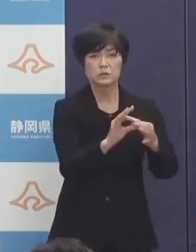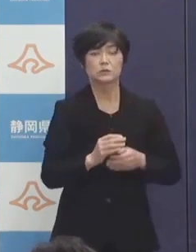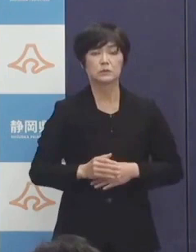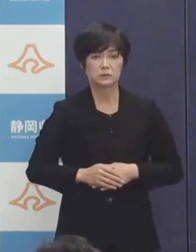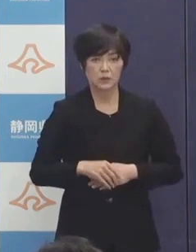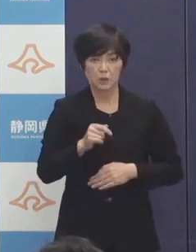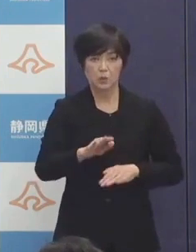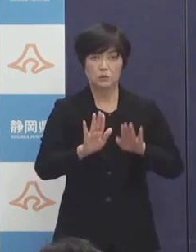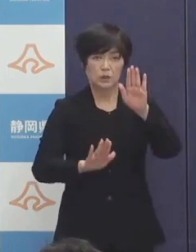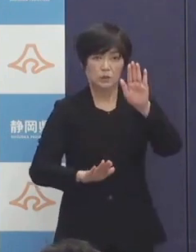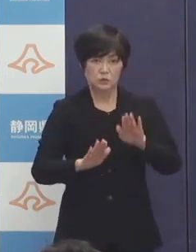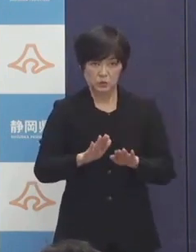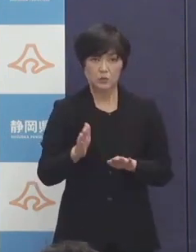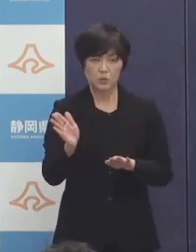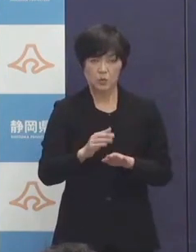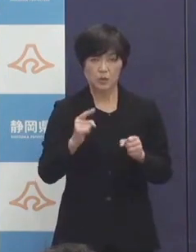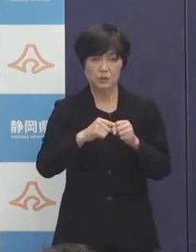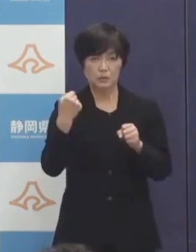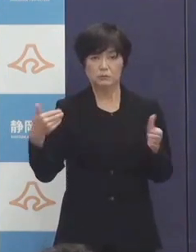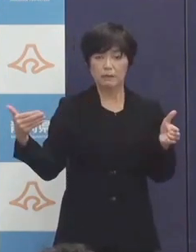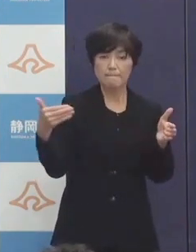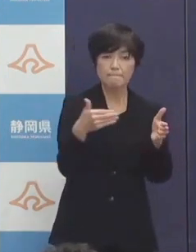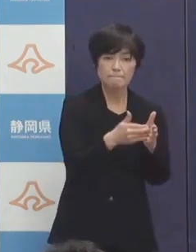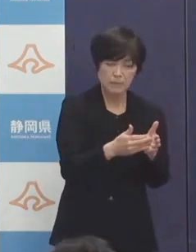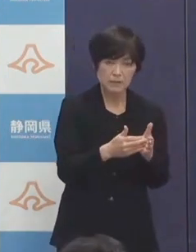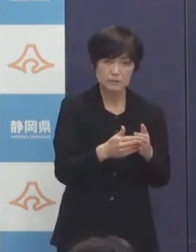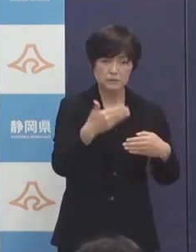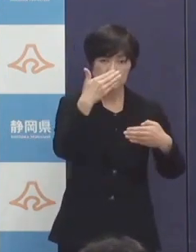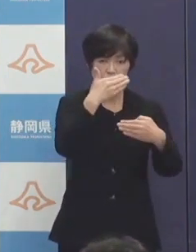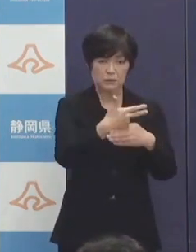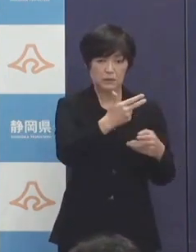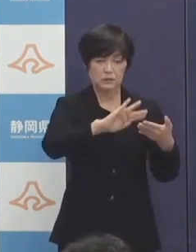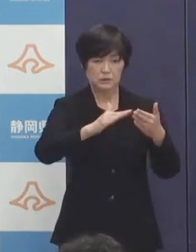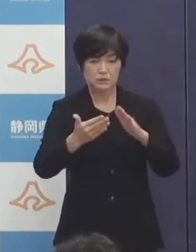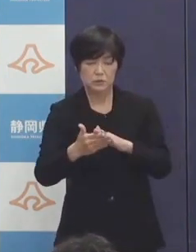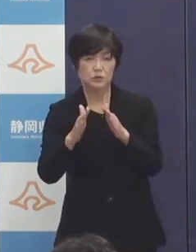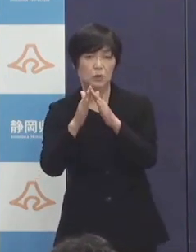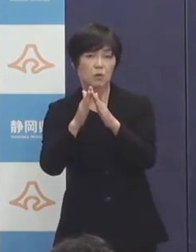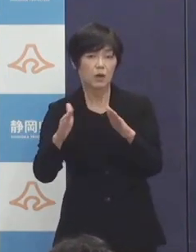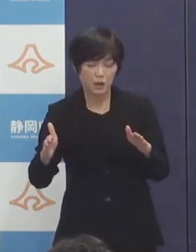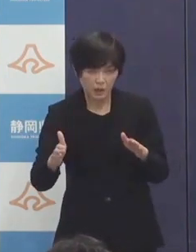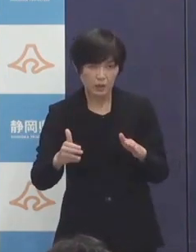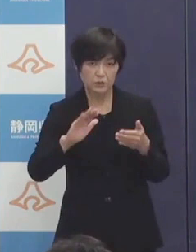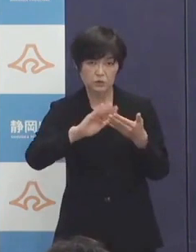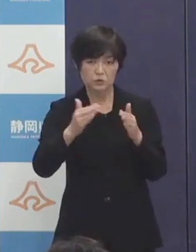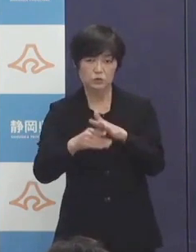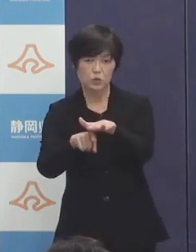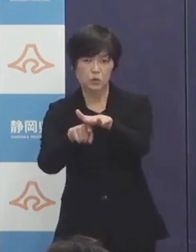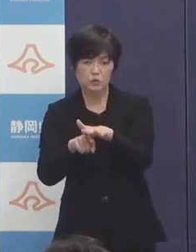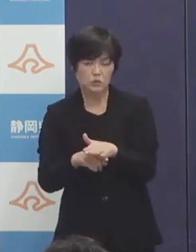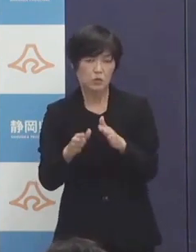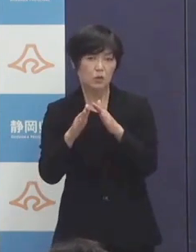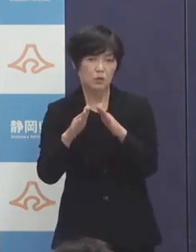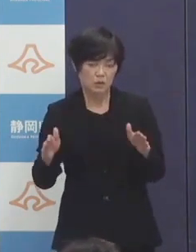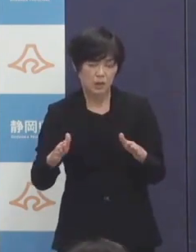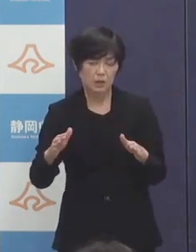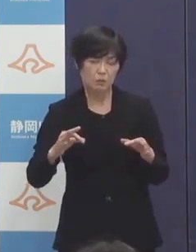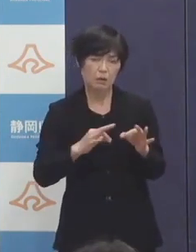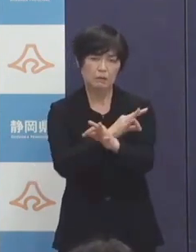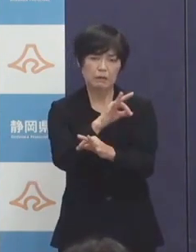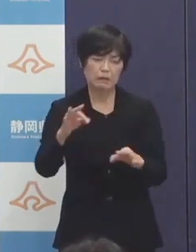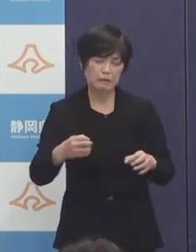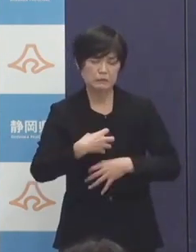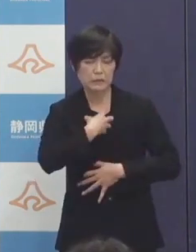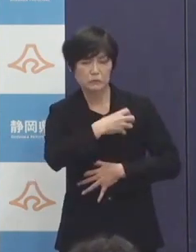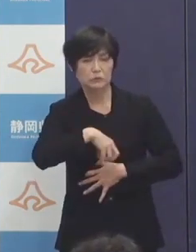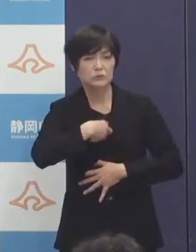こうした状況から、昨年末には、県の市長会、町村会から、経済的影響を受けた事業者に対する支援